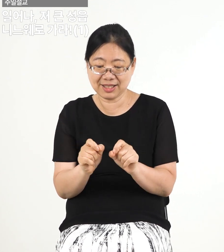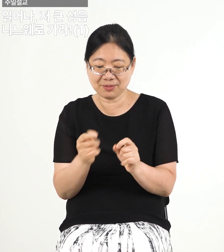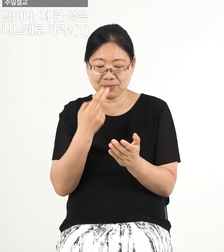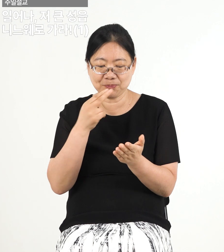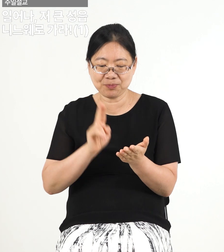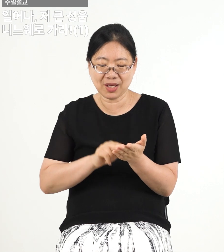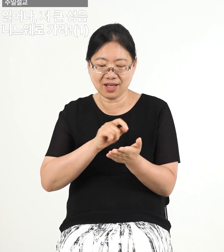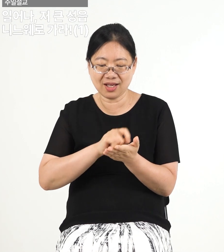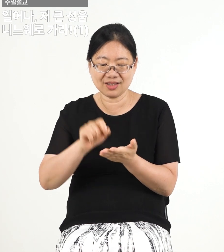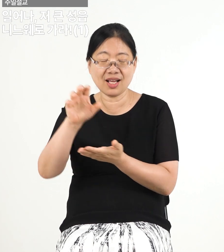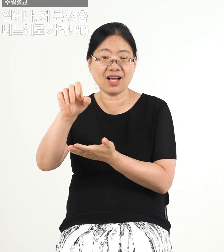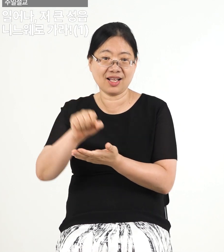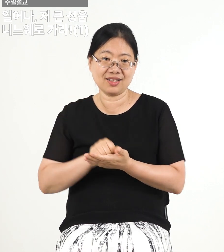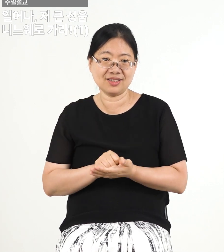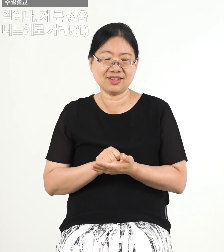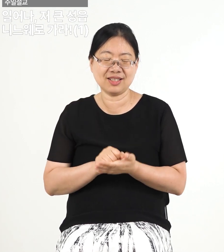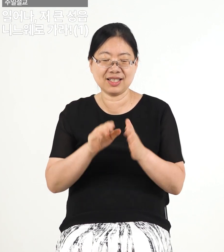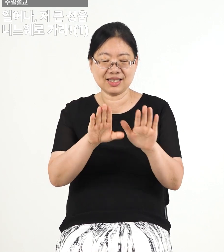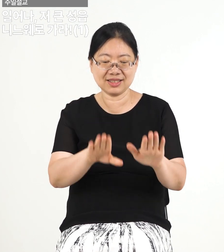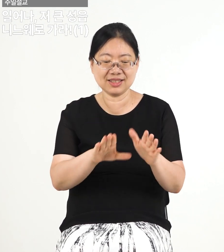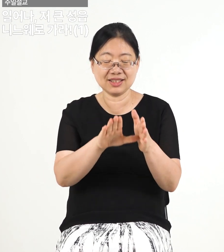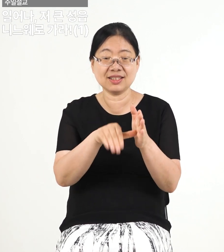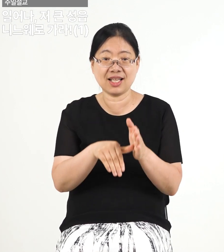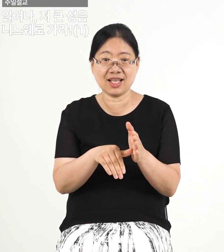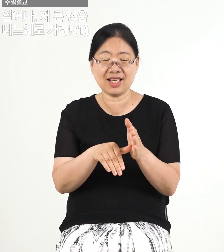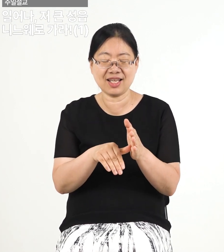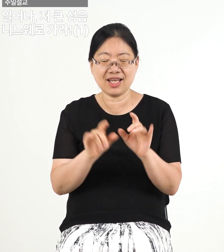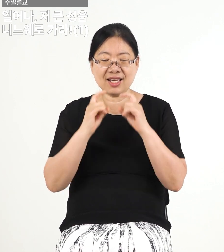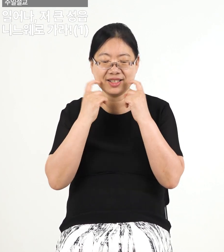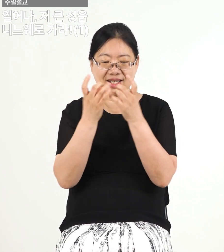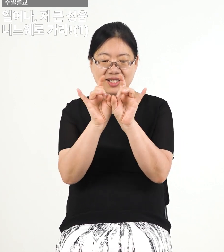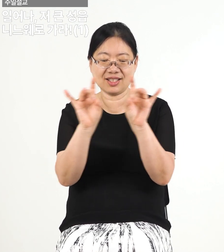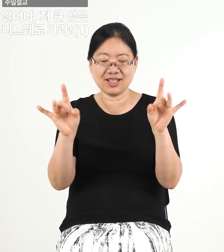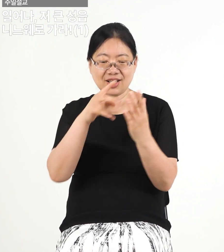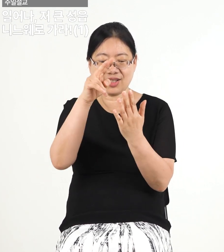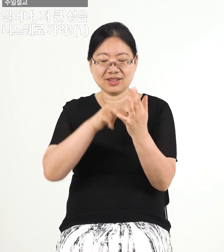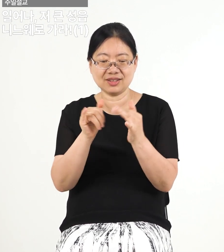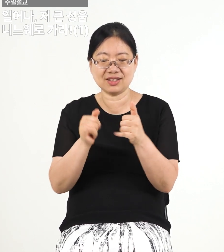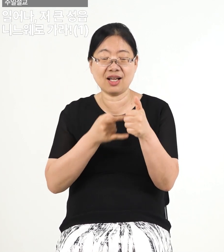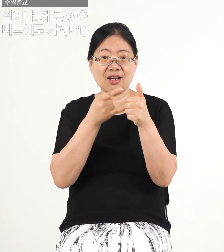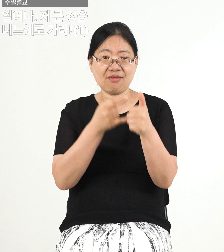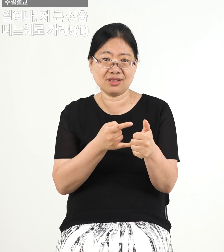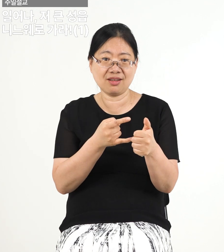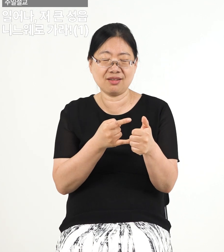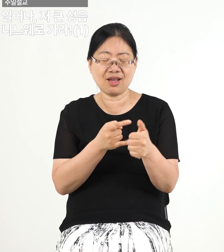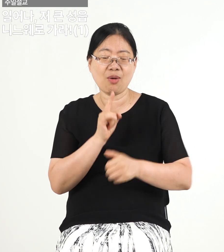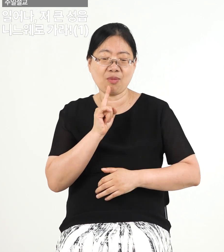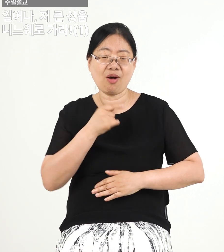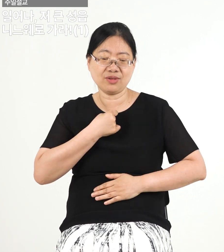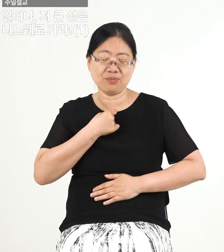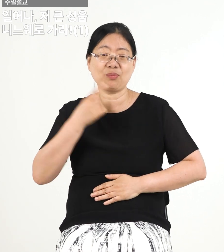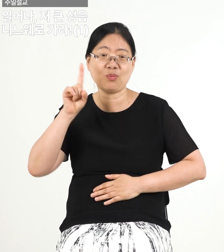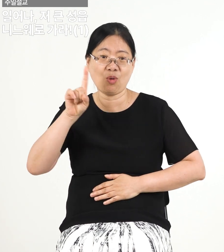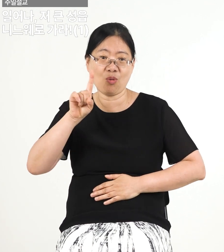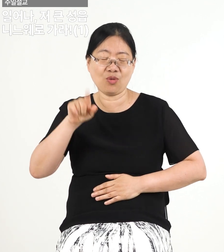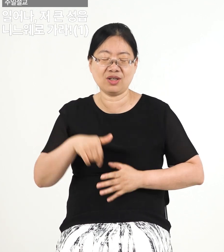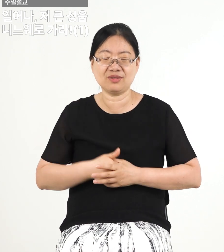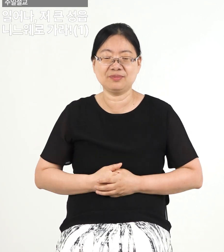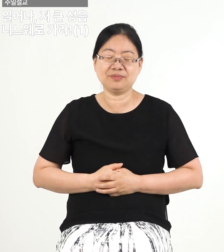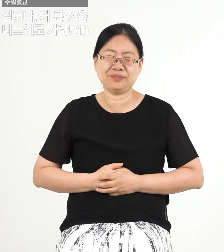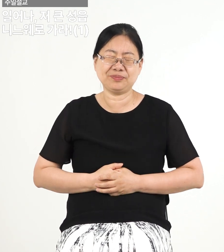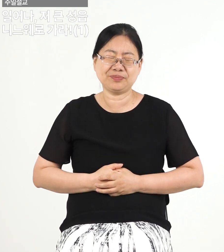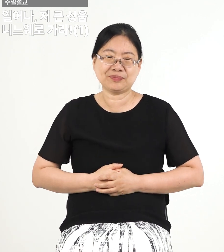서신을 통해서 이 시대와 개개인의 독자들에게 뭘 얘기하고 싶은가? 이제 그